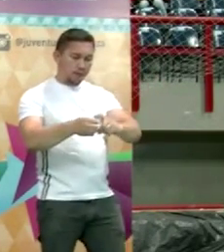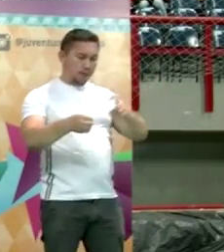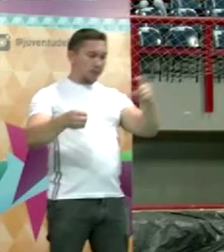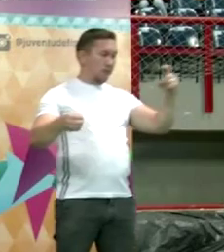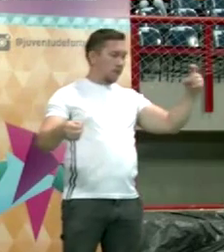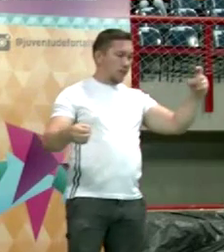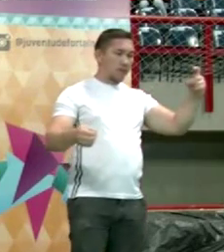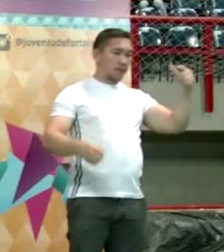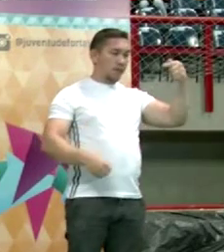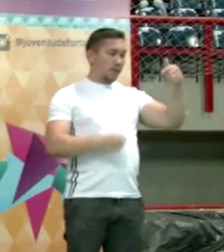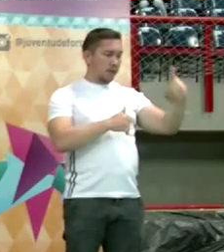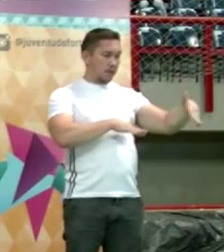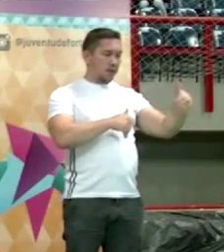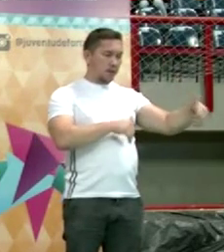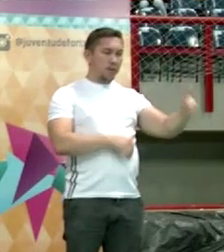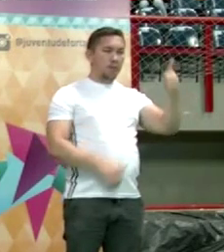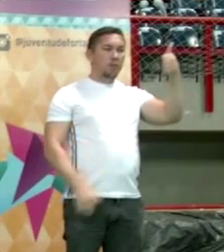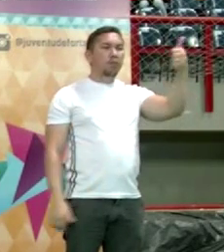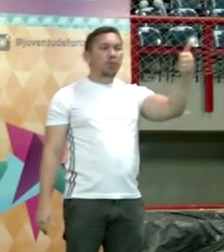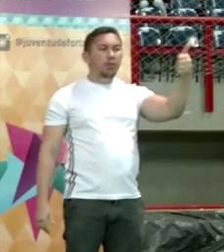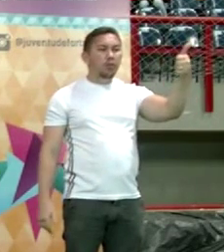Independência 7 de setembro de